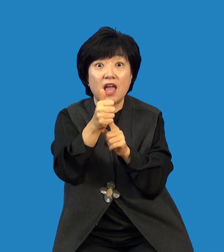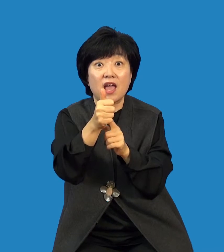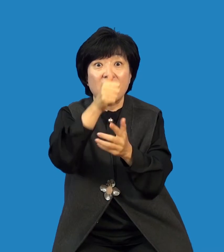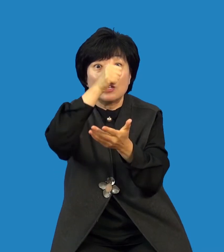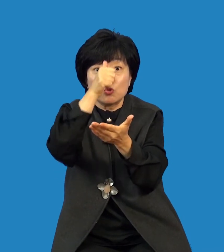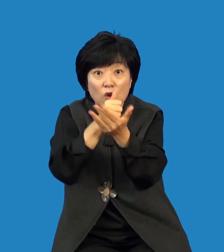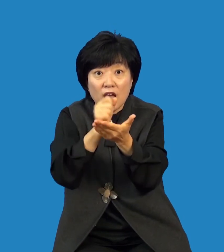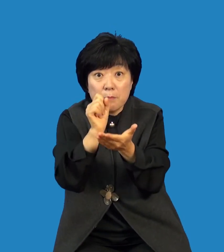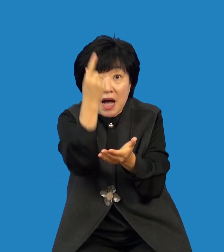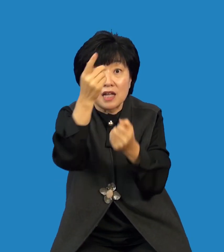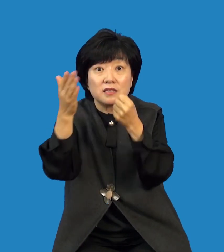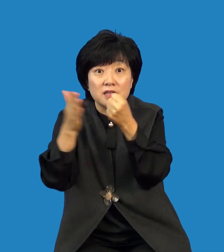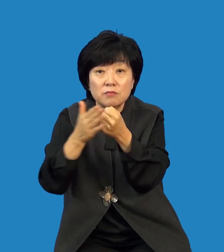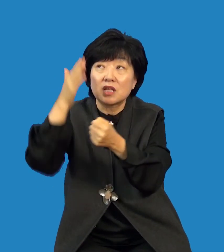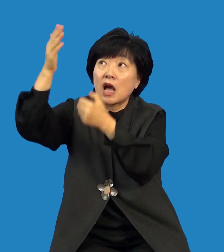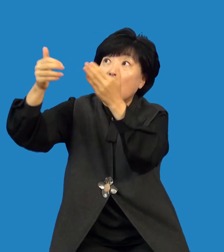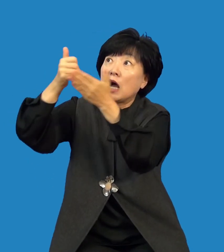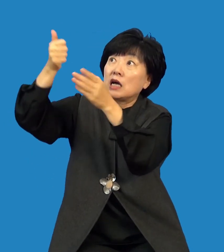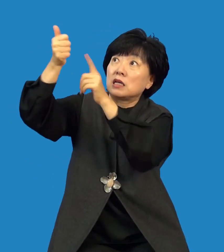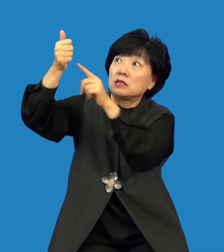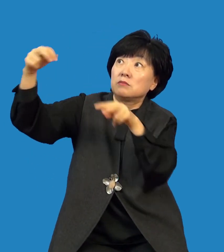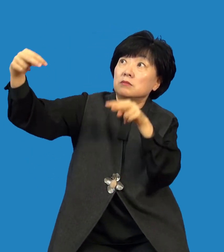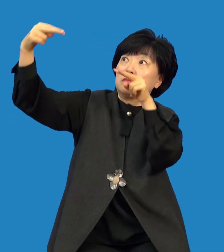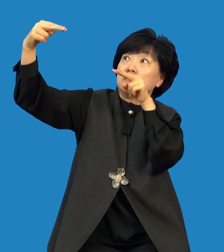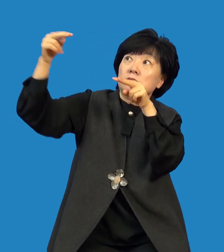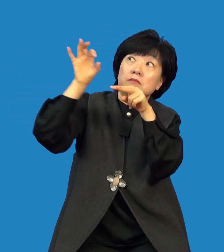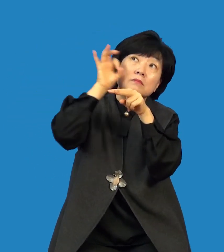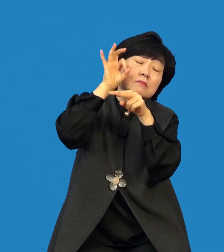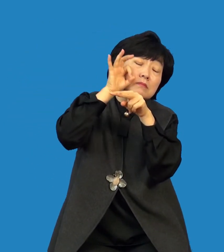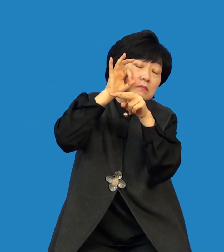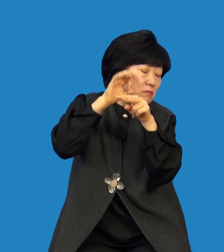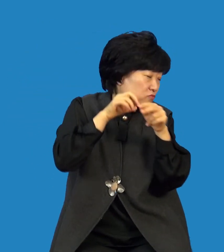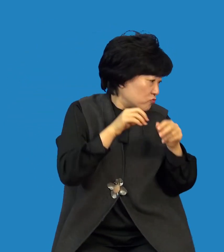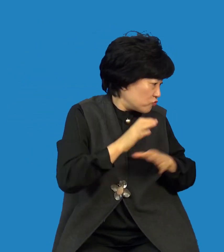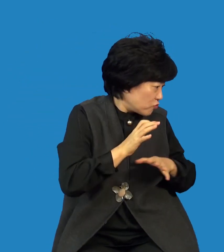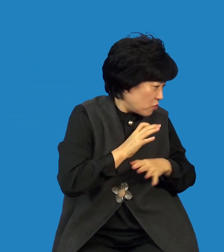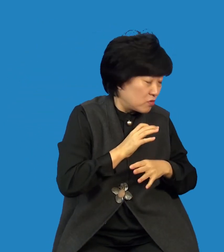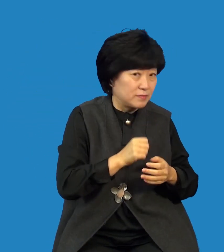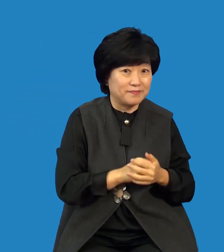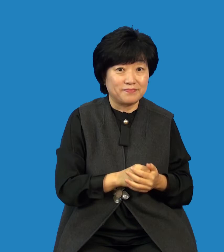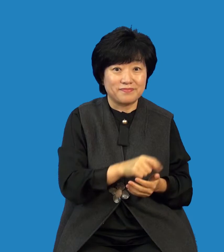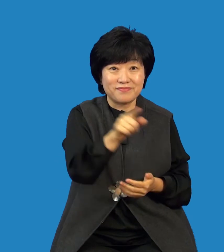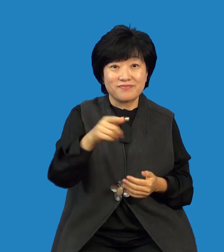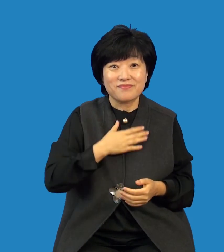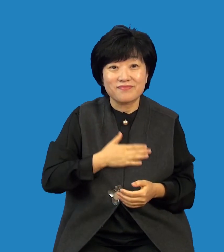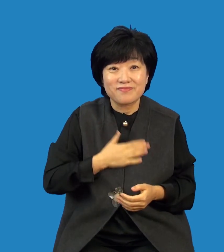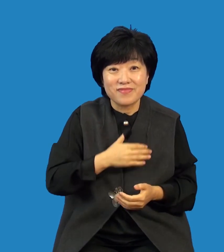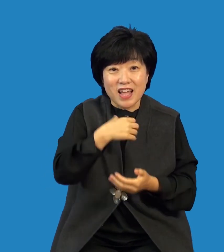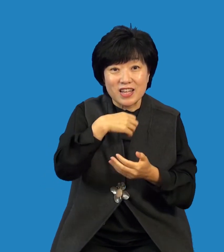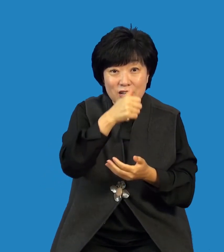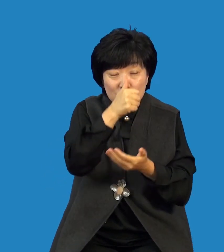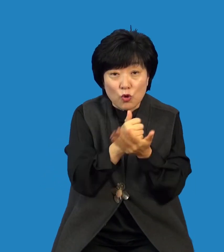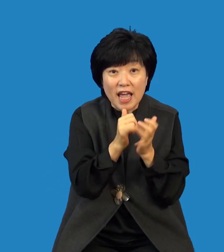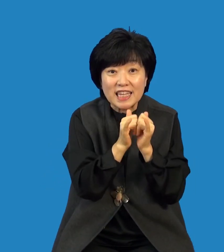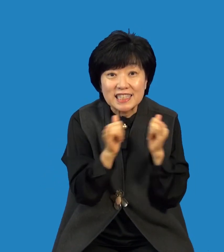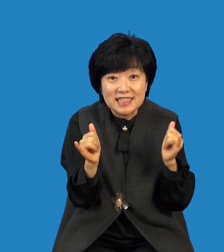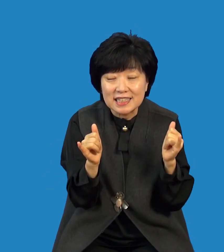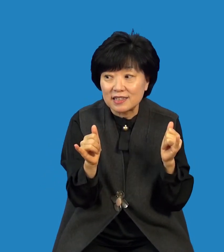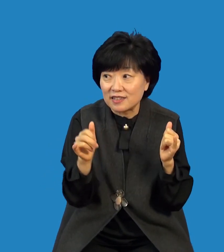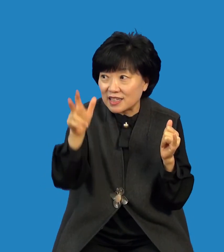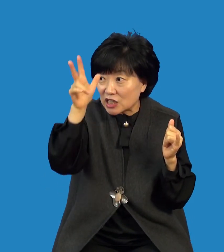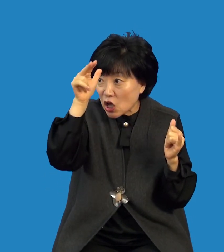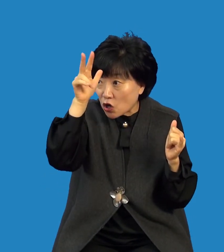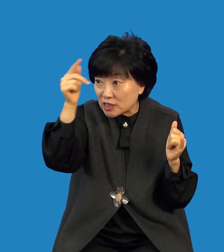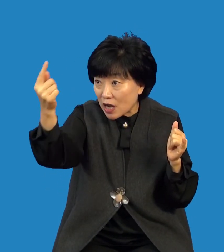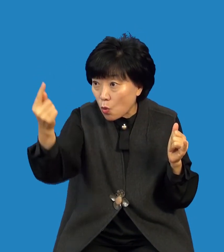두려워지기 시작했습니다. 여러분 그거 아시죠? 범죄자는 경찰을 두려워하는 거. 그래서 우리 폴 목사님이 그전에 저한테 재밌는